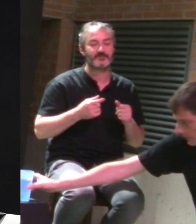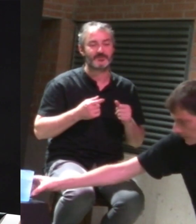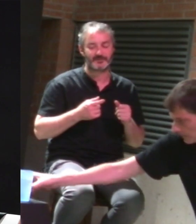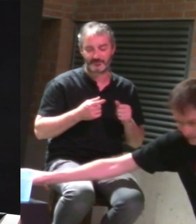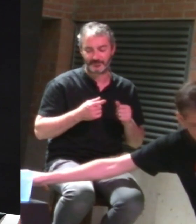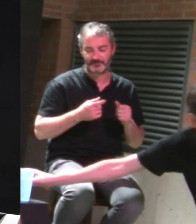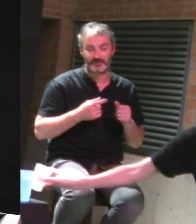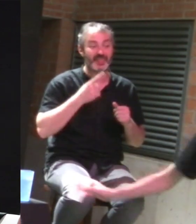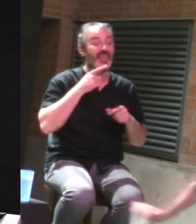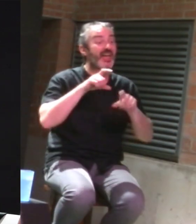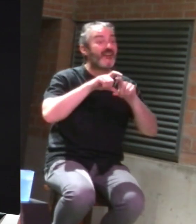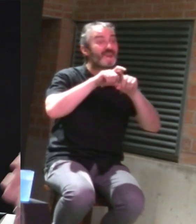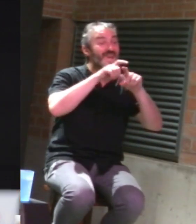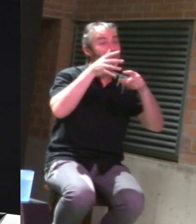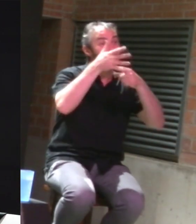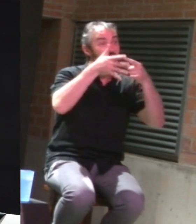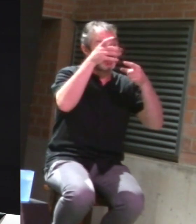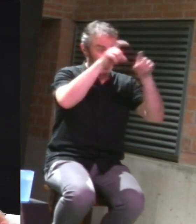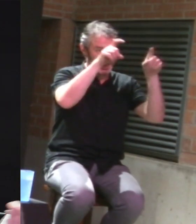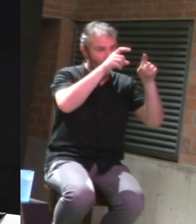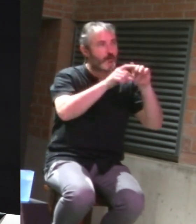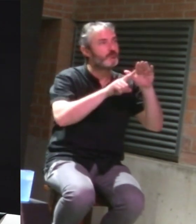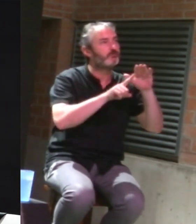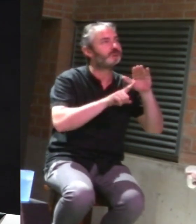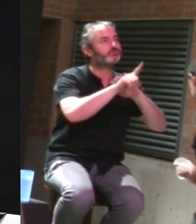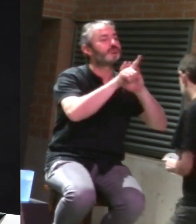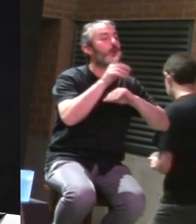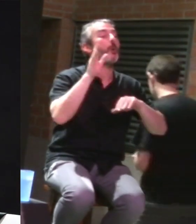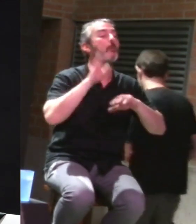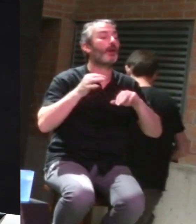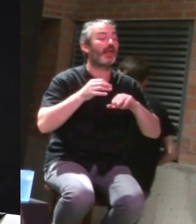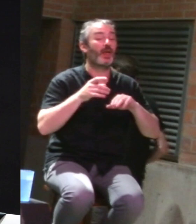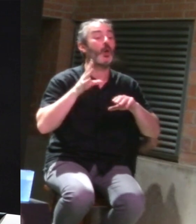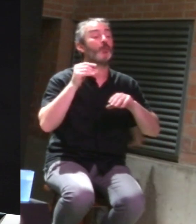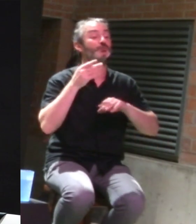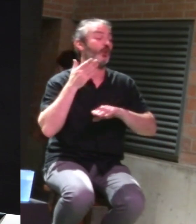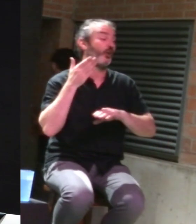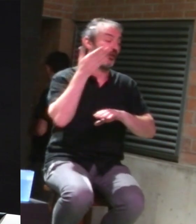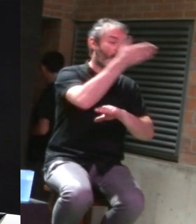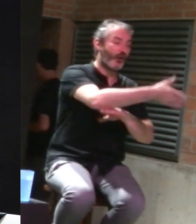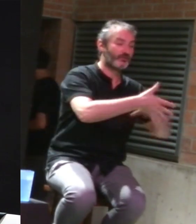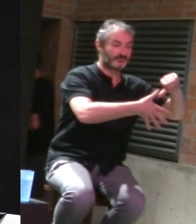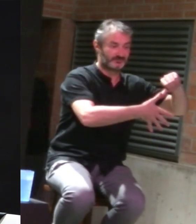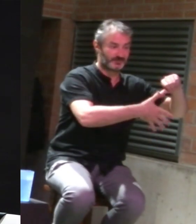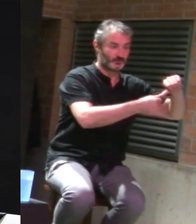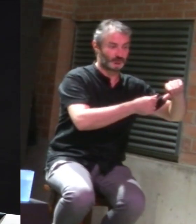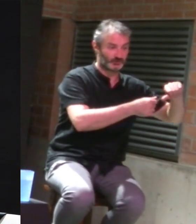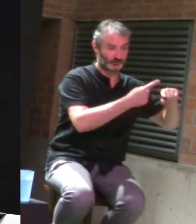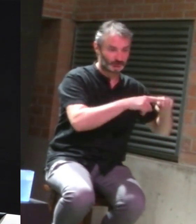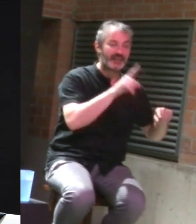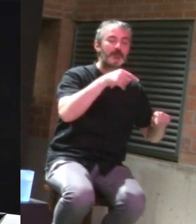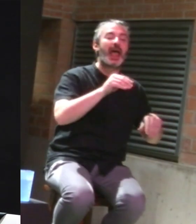dels negocis colonials, a partir del finançament de, sobretot, el comerç d'alcohol, també, o sigui, alcohol vol